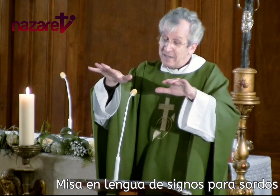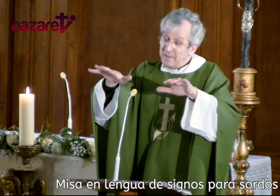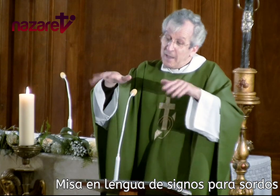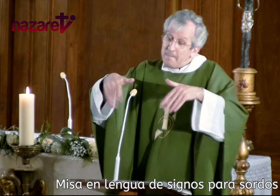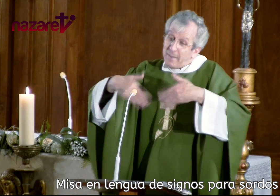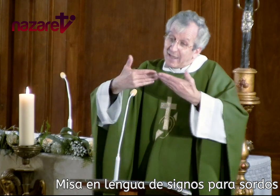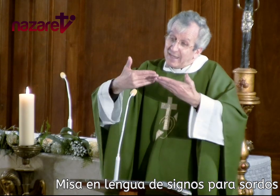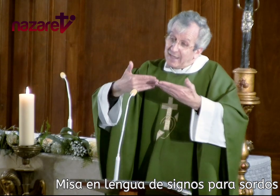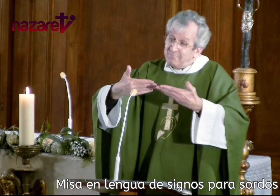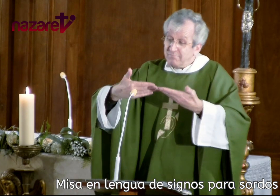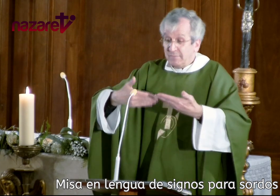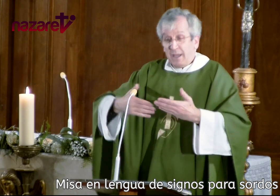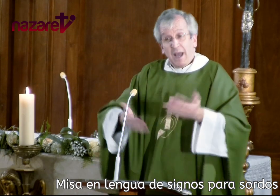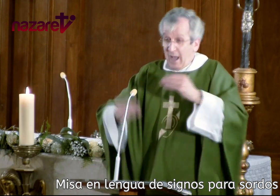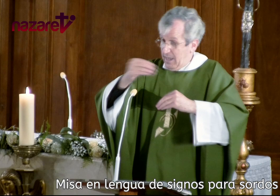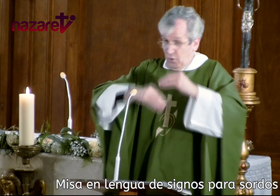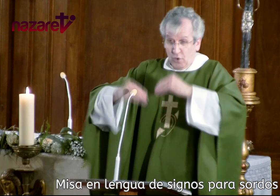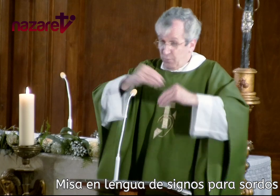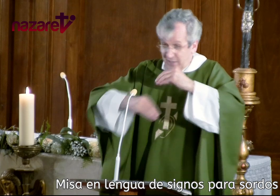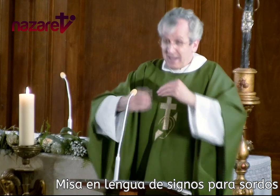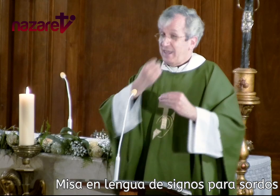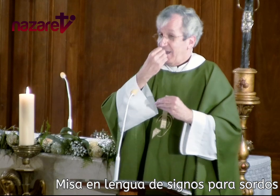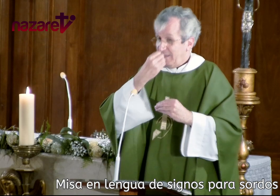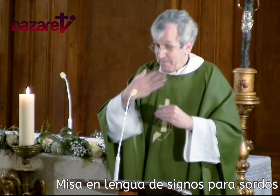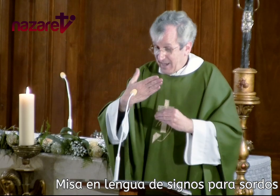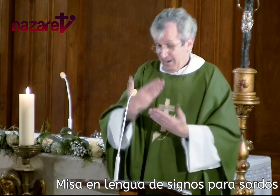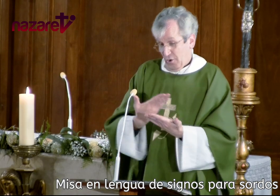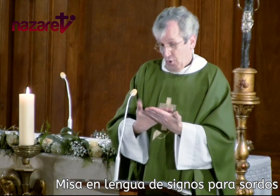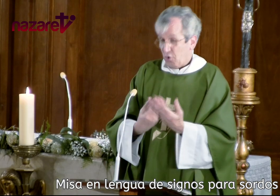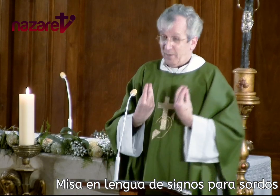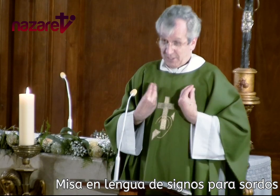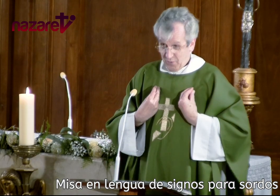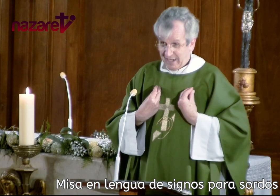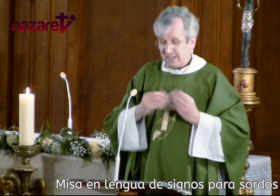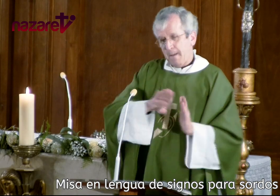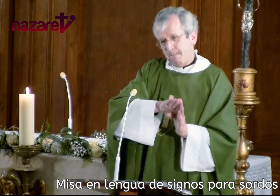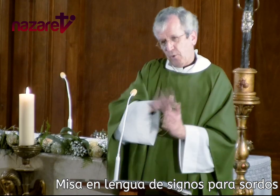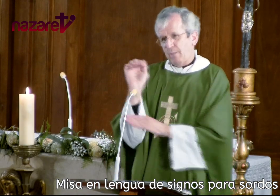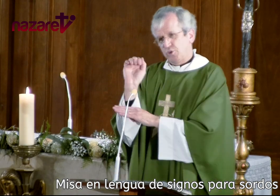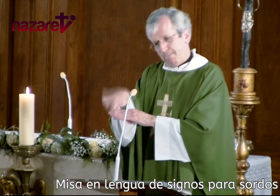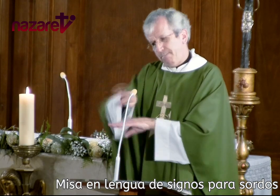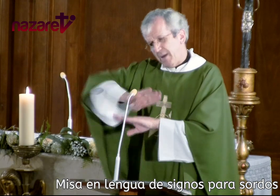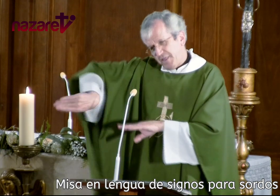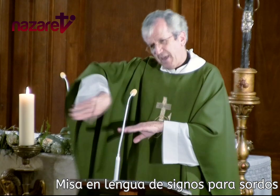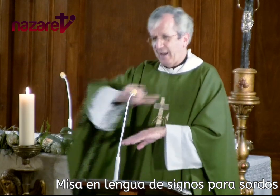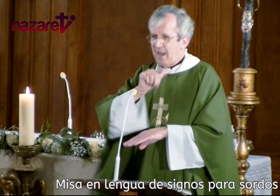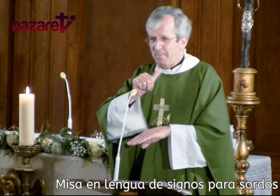para qué con abundancia de bien con obras buenas podamos vencer el mal